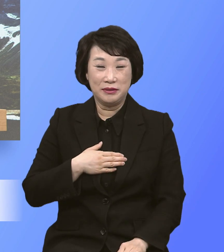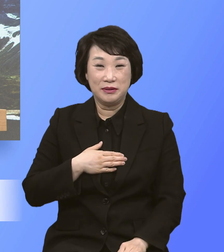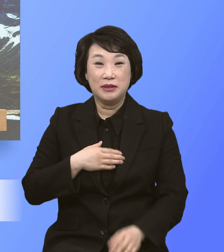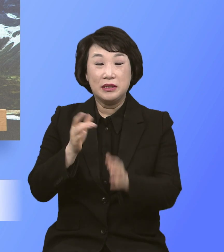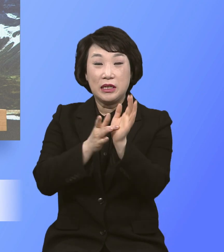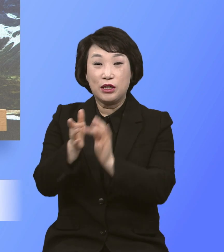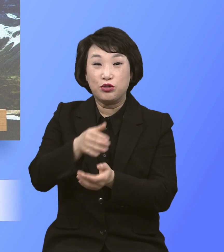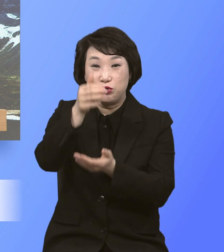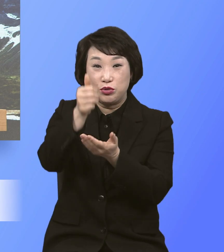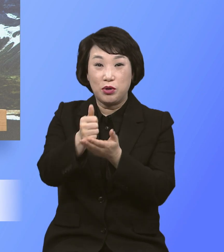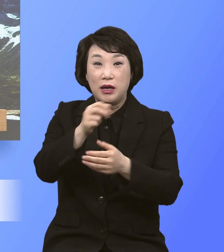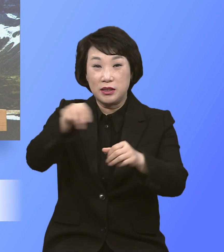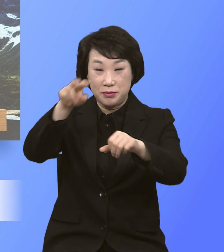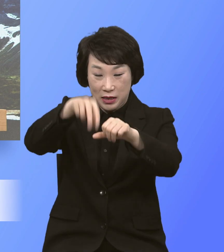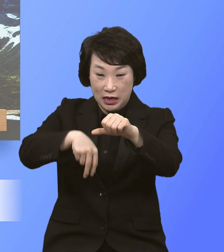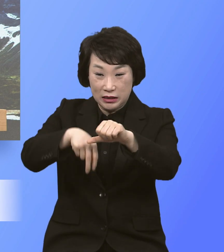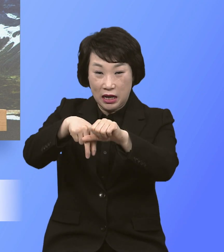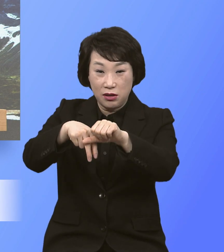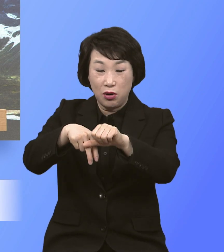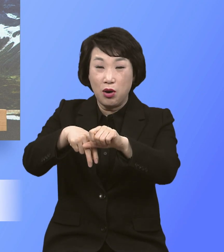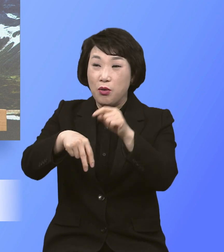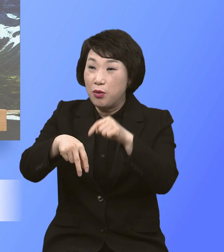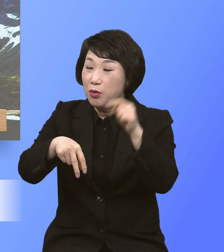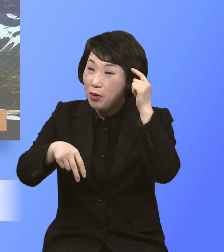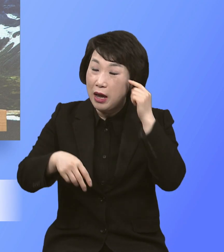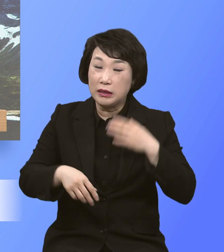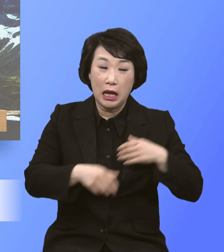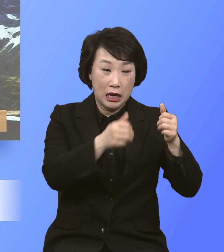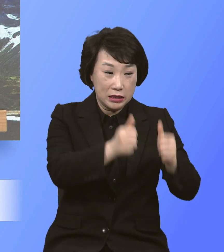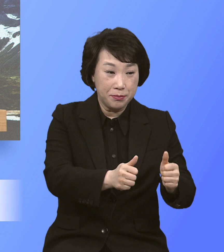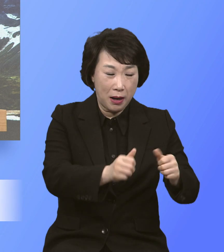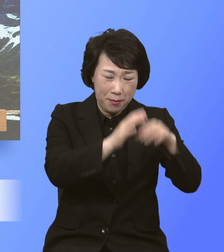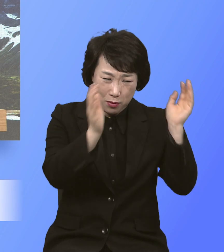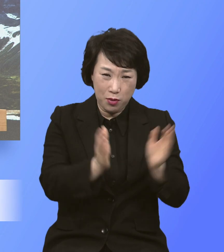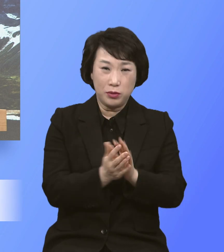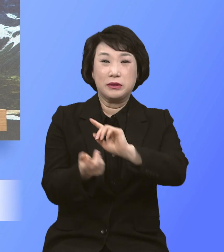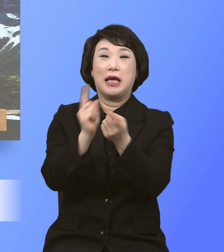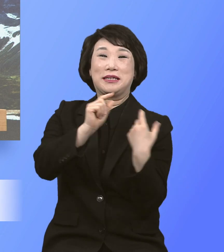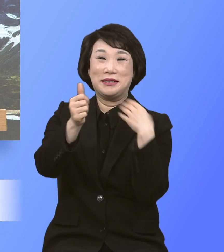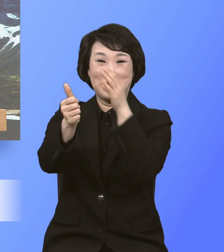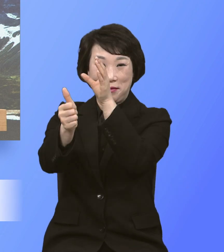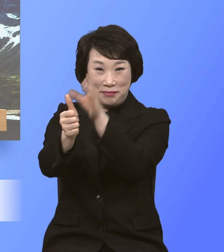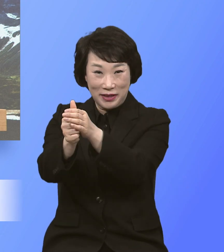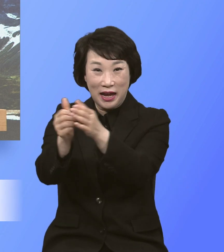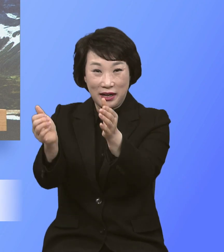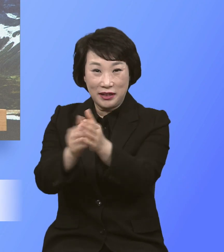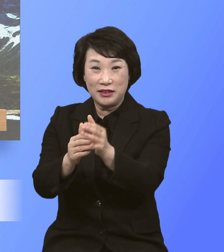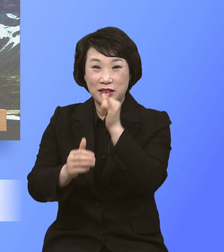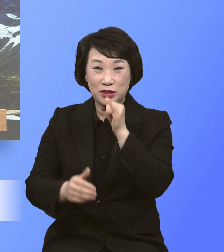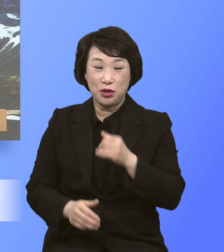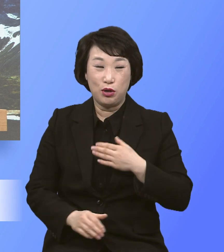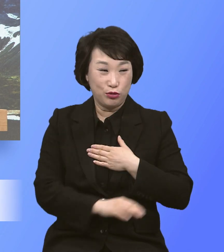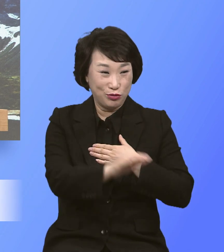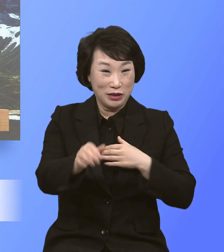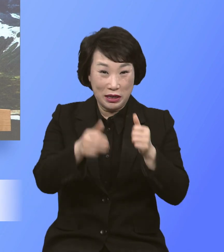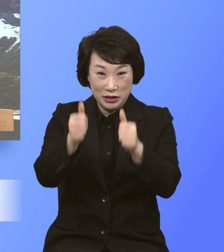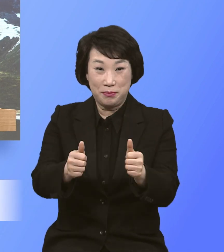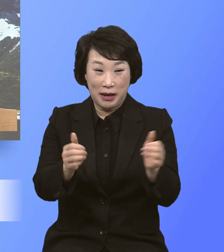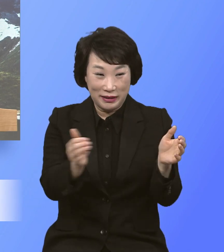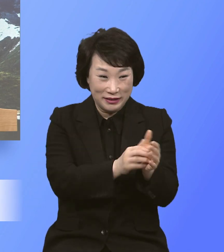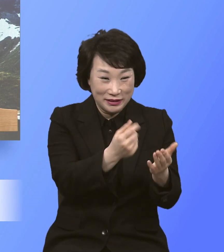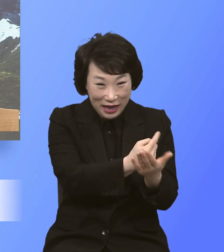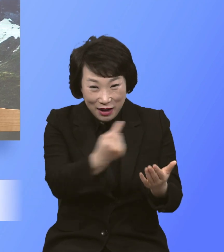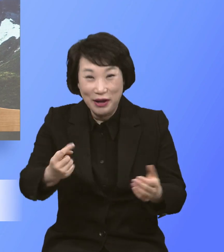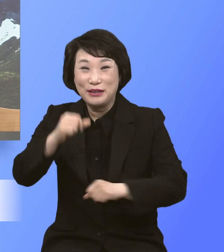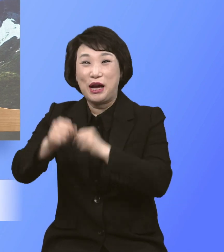예수 그리스도가 십자가로 내가 받을 심판을 다 담당하셨으니 우리 심판에서